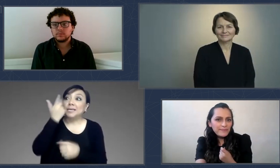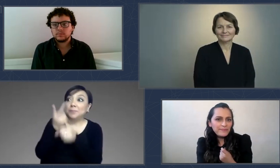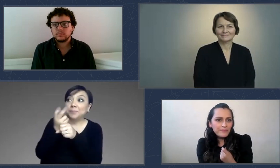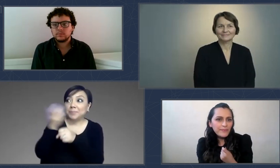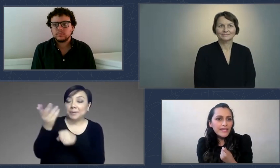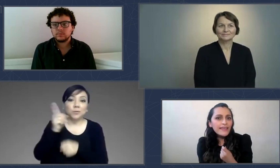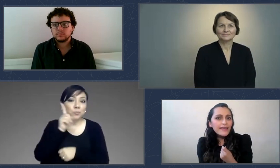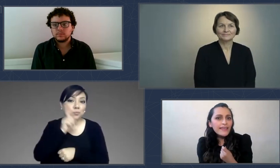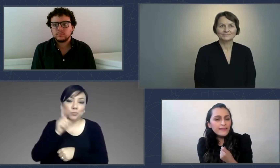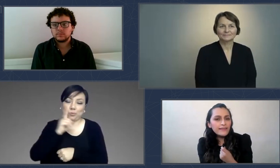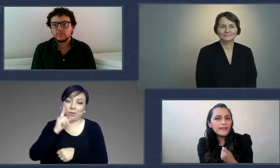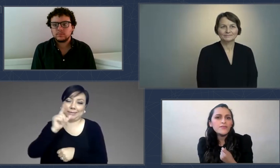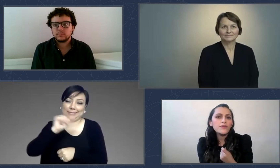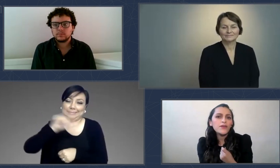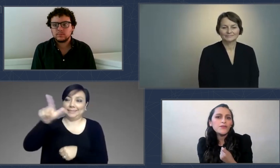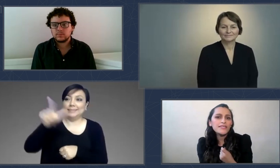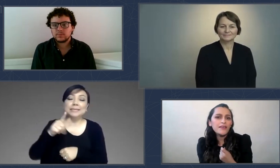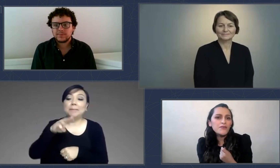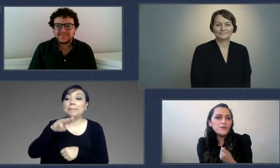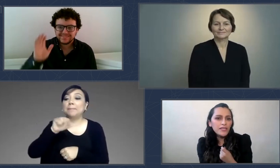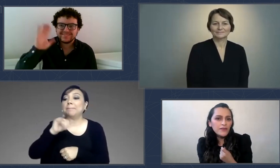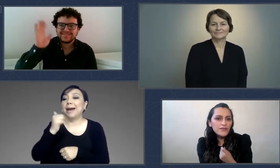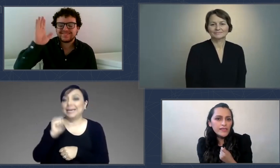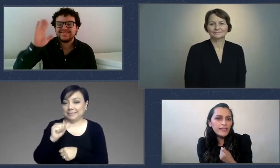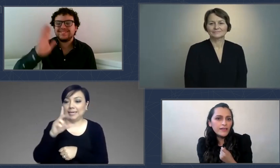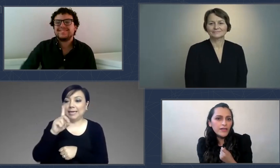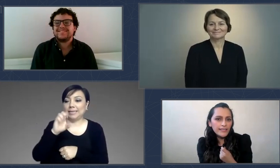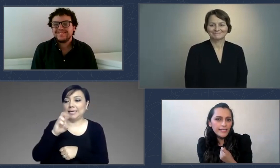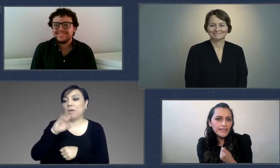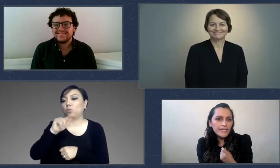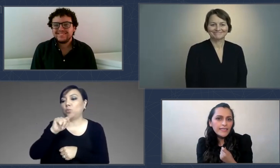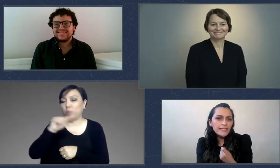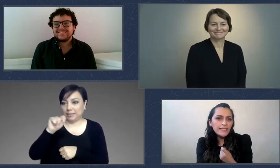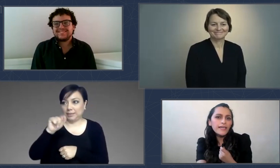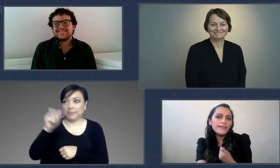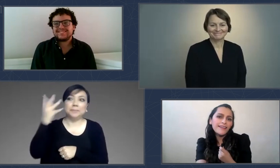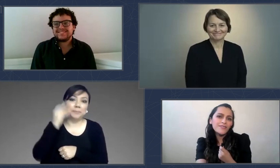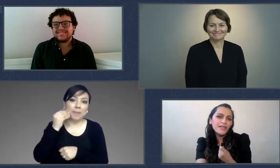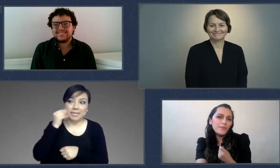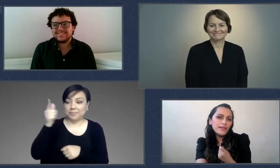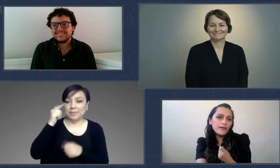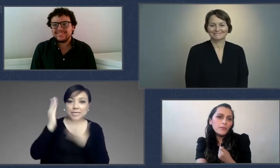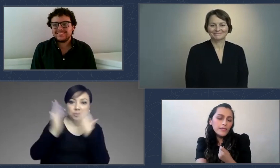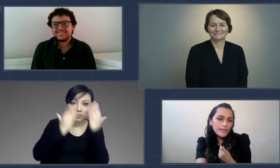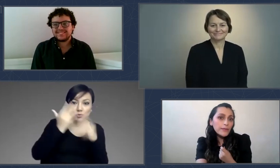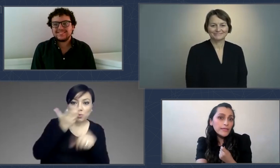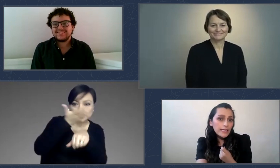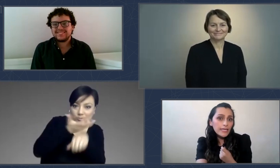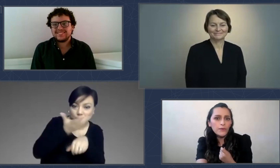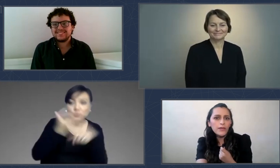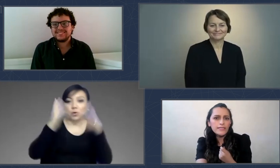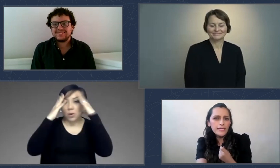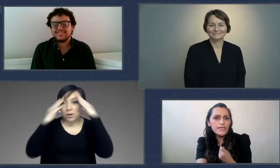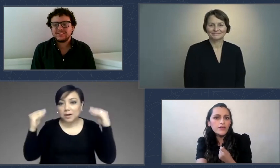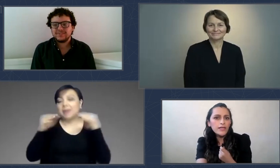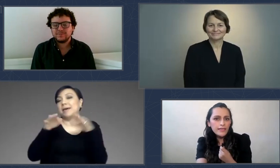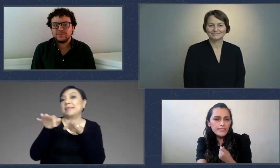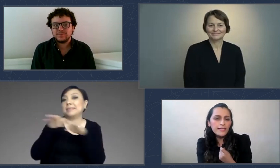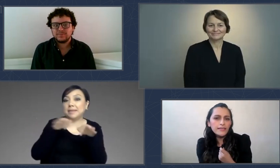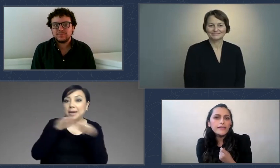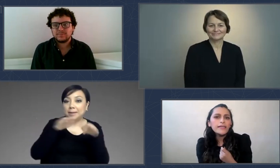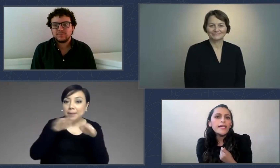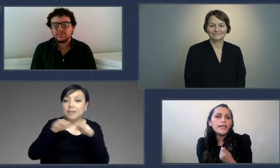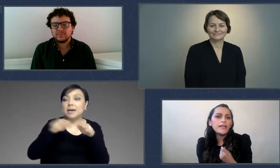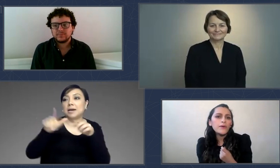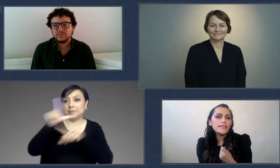Witt. Maya de Witt estudió en los Estados Unidos y en Holanda. Trabaja internacionalmente como intérprete de lengua de señas